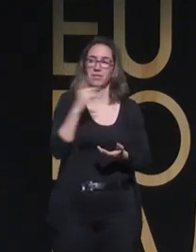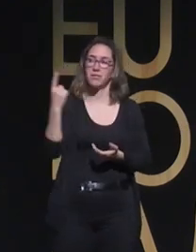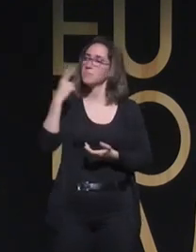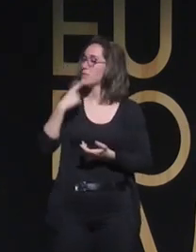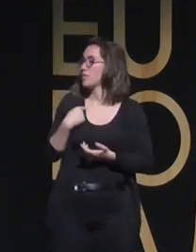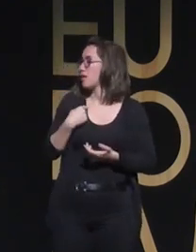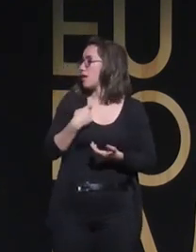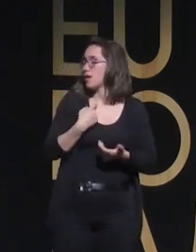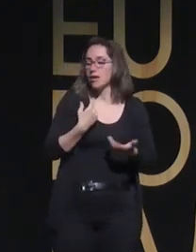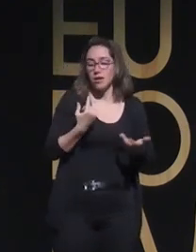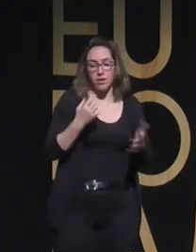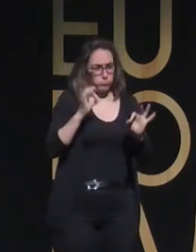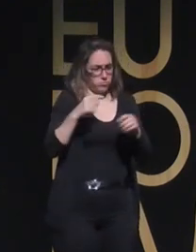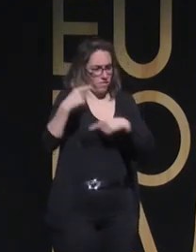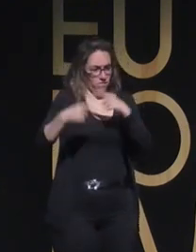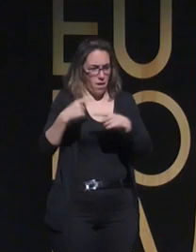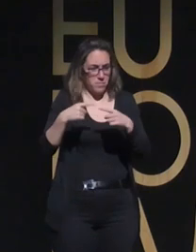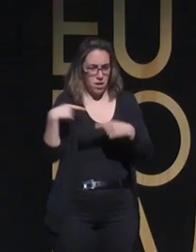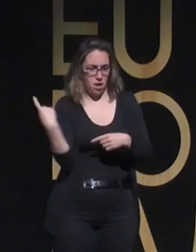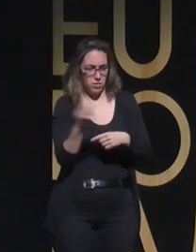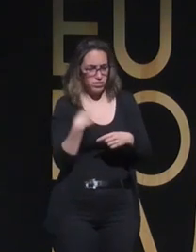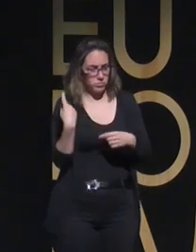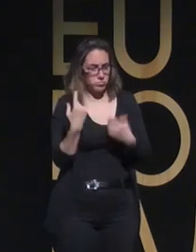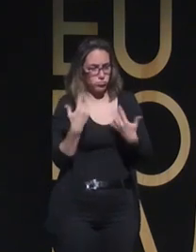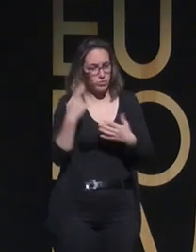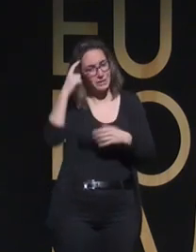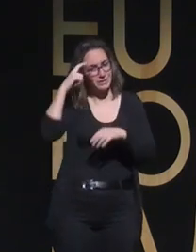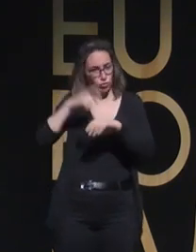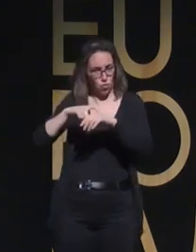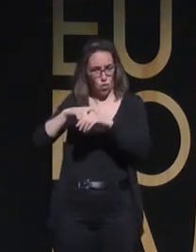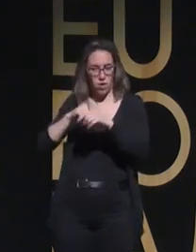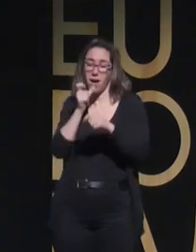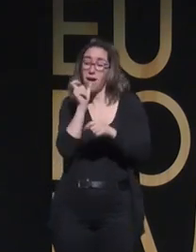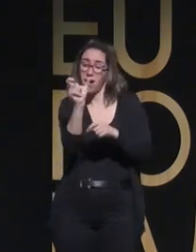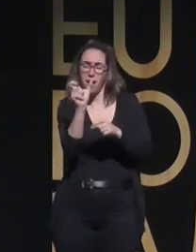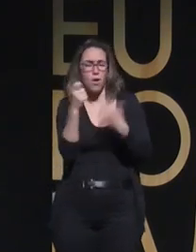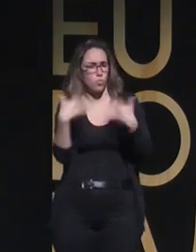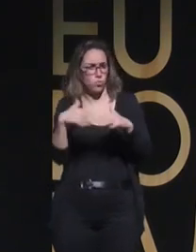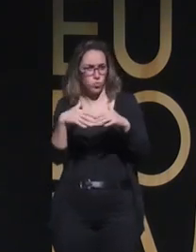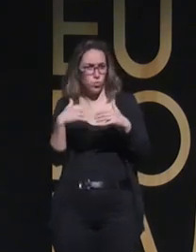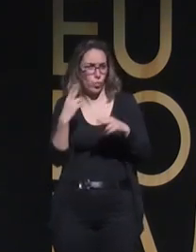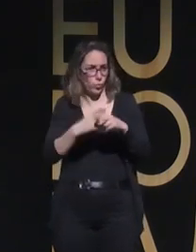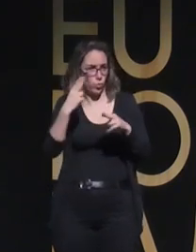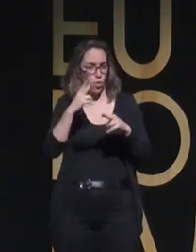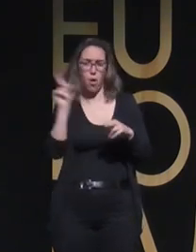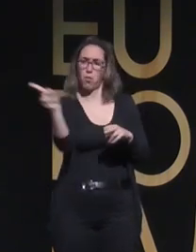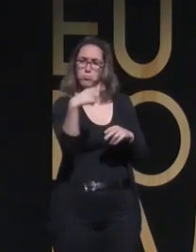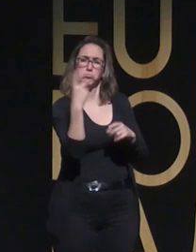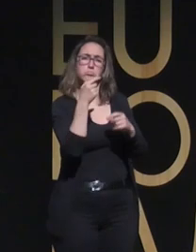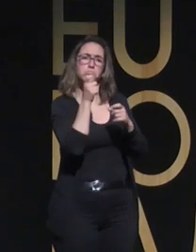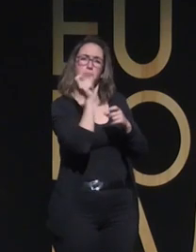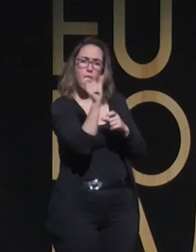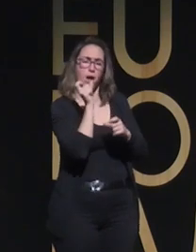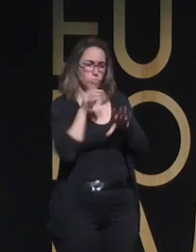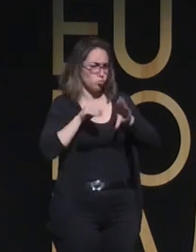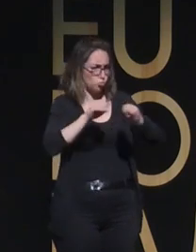dijo así, porque esto también en las familias os hacemos muchísimo daño en la psicología, porque toda la terminología la domináis ya de la leche. O sea, ahora casi todos los padres